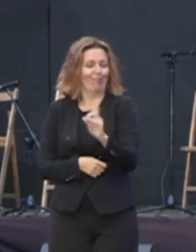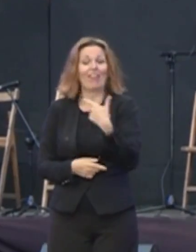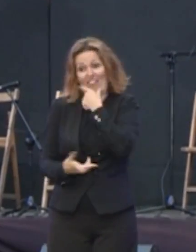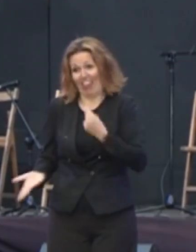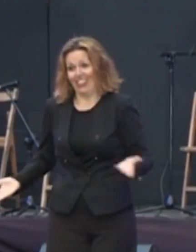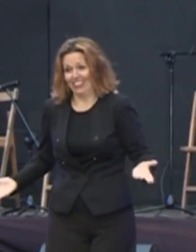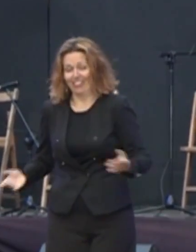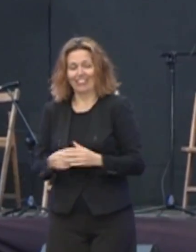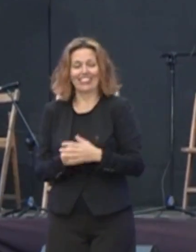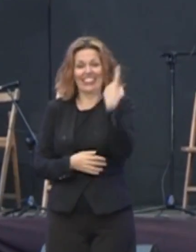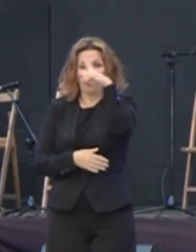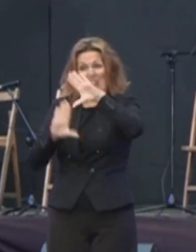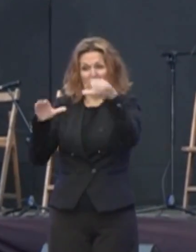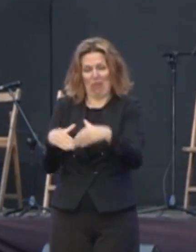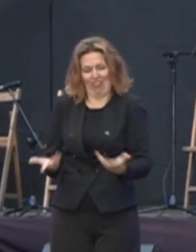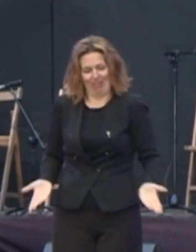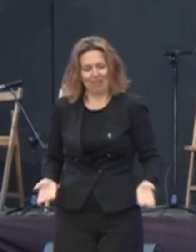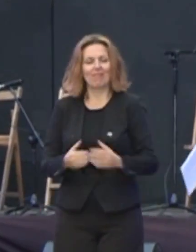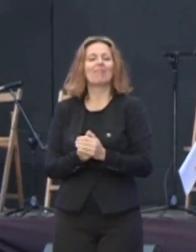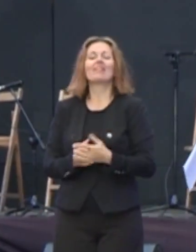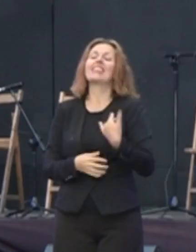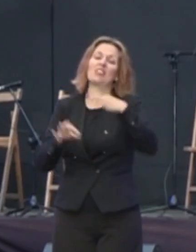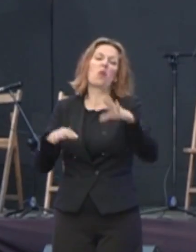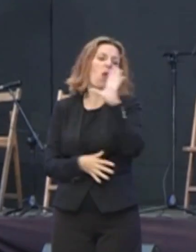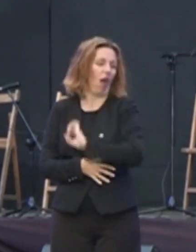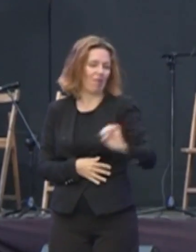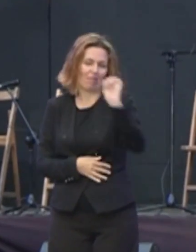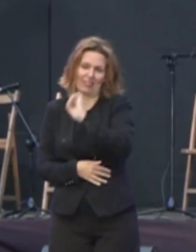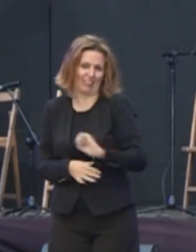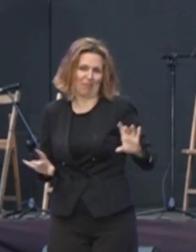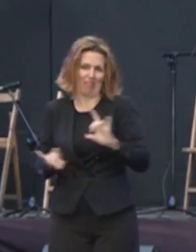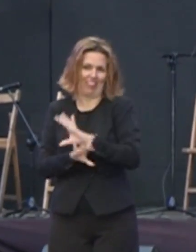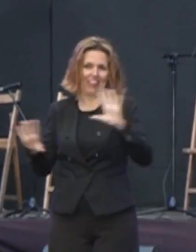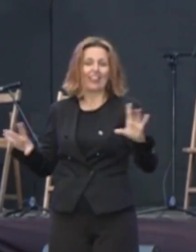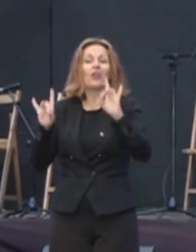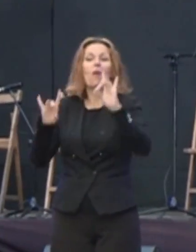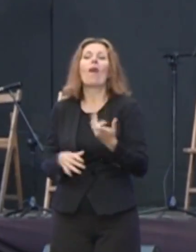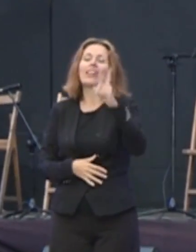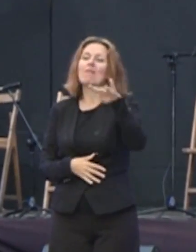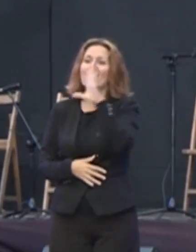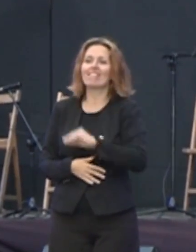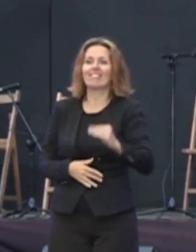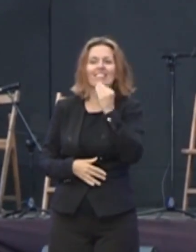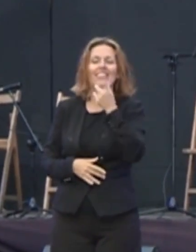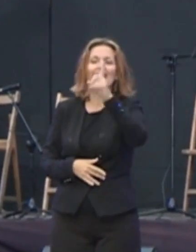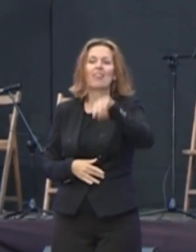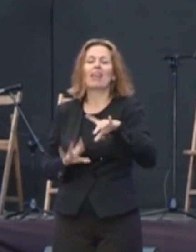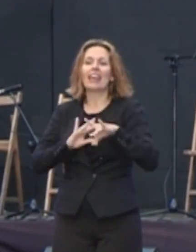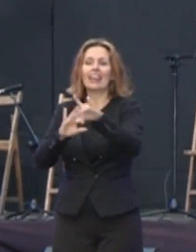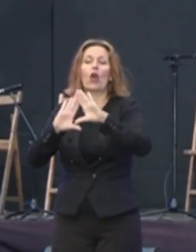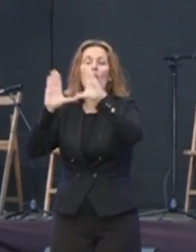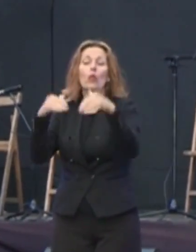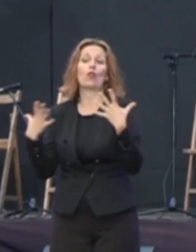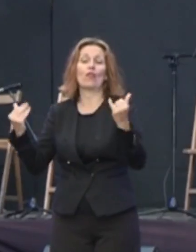Fácil, ¿verdad? Ya veremos, a ver, seguro que están guapísimas. Indudablemente, como están guapísimas también las guías del